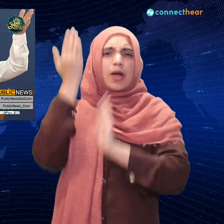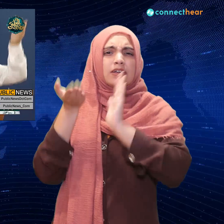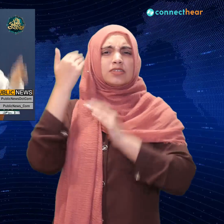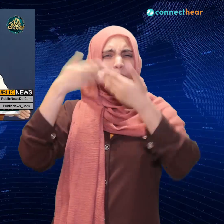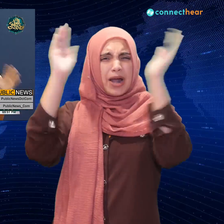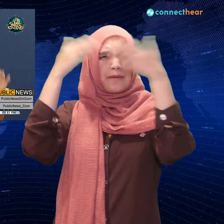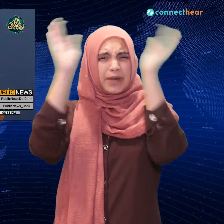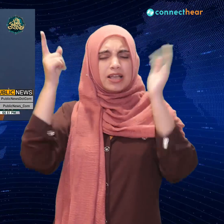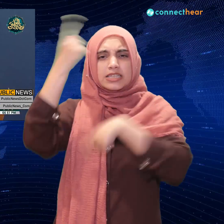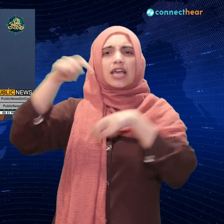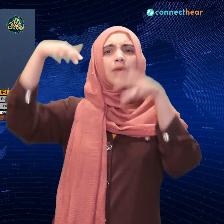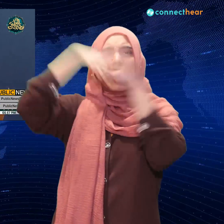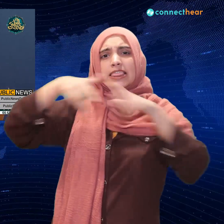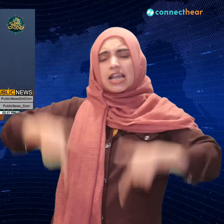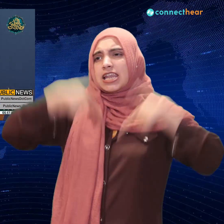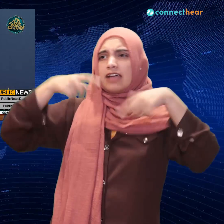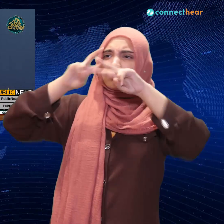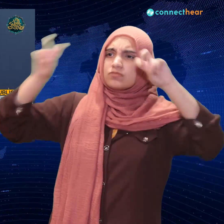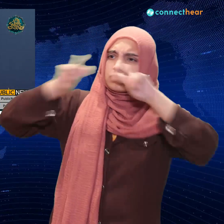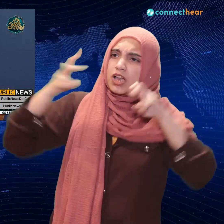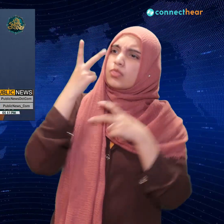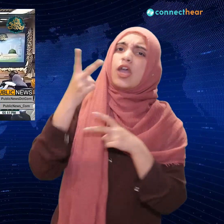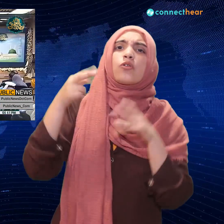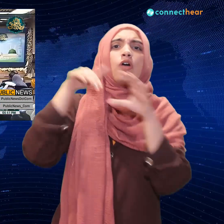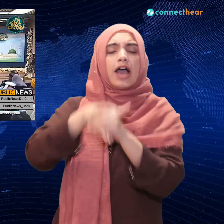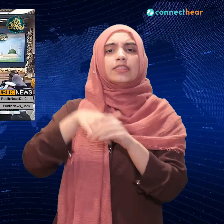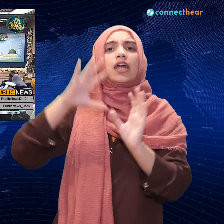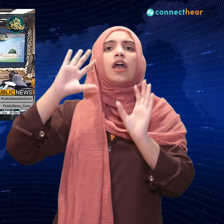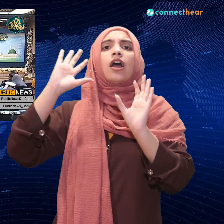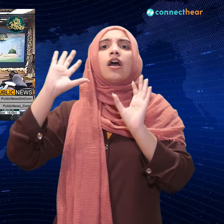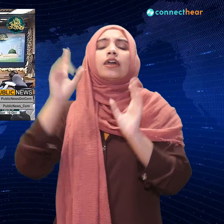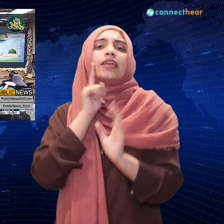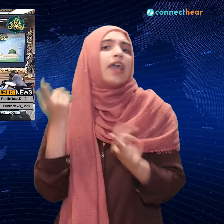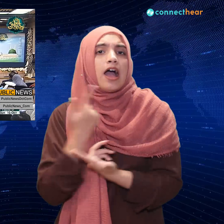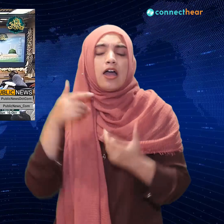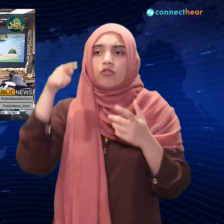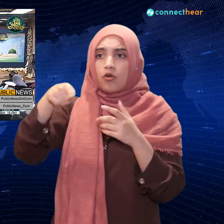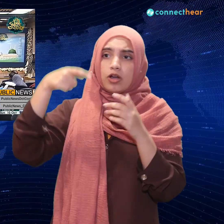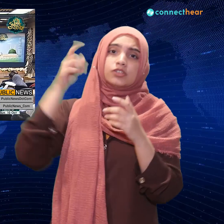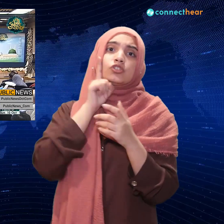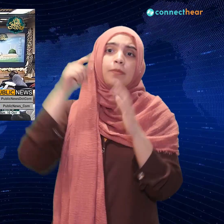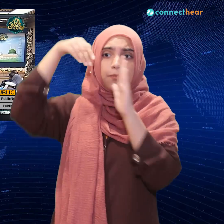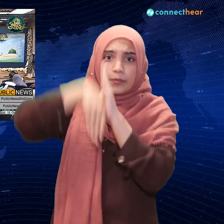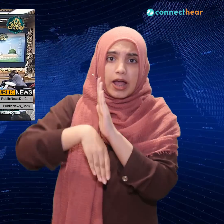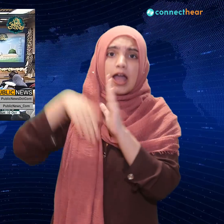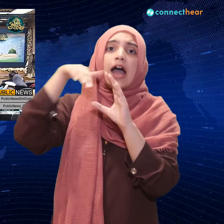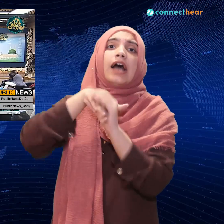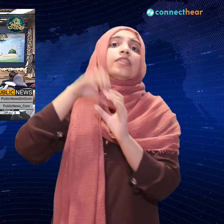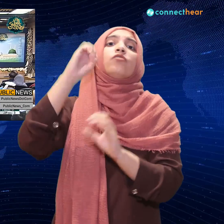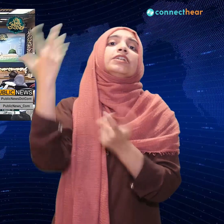ان کی تجزیہ کر لیں کہ جب وہ نیچے گرتے ہیں پہلے ان کی اخلاقیات ختم ہوتی ہے اور پھر ان کی معاشی طور پہ تباہی